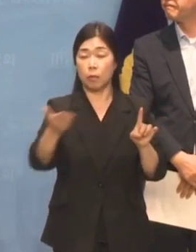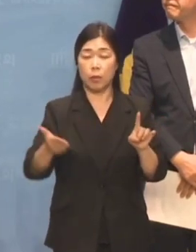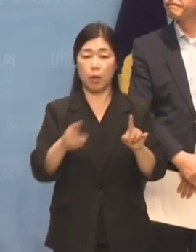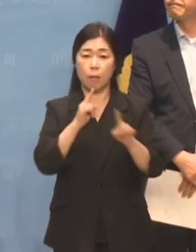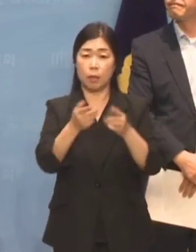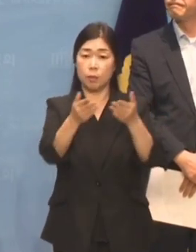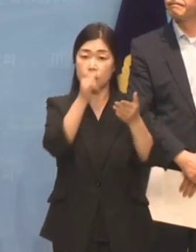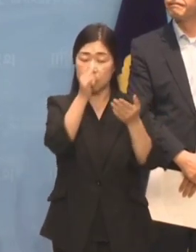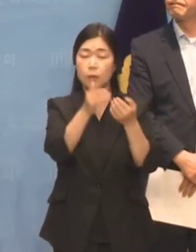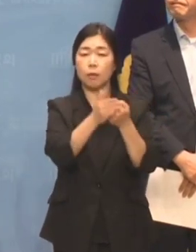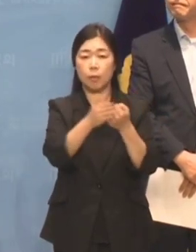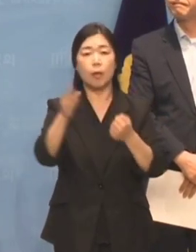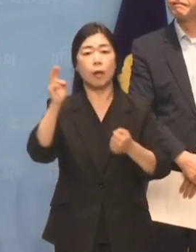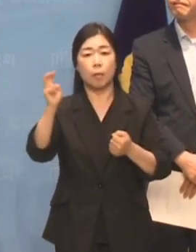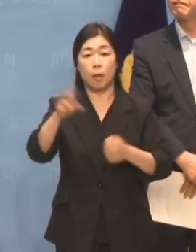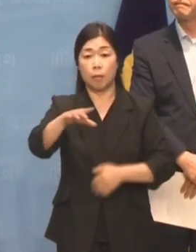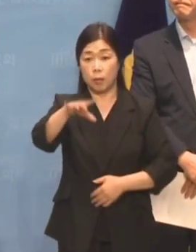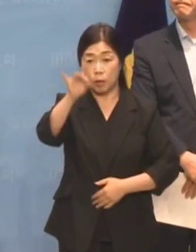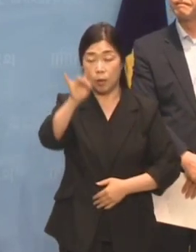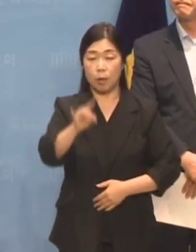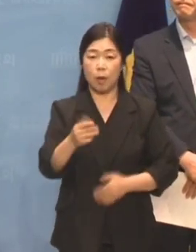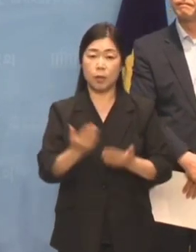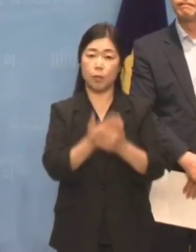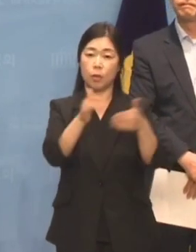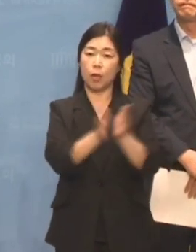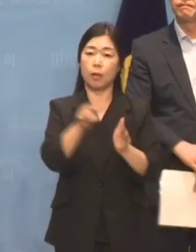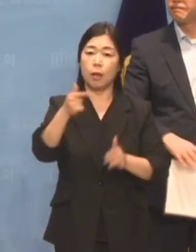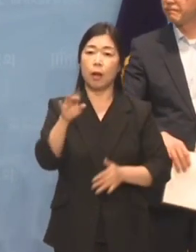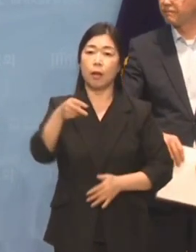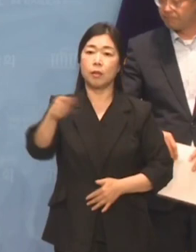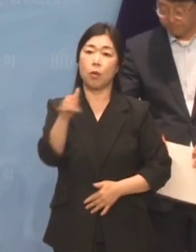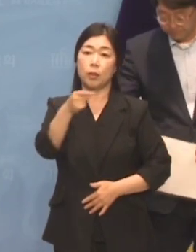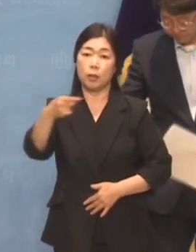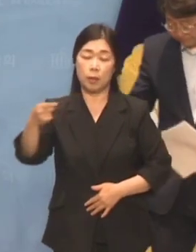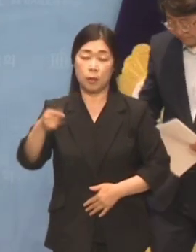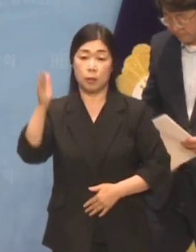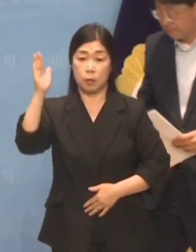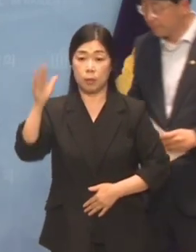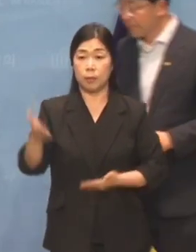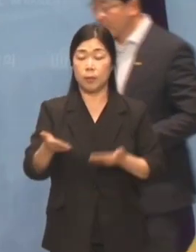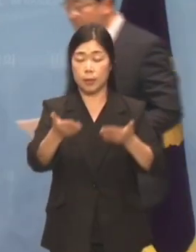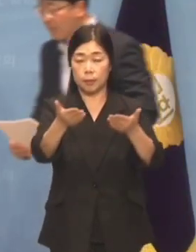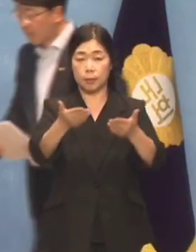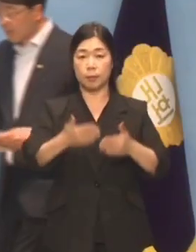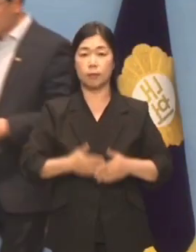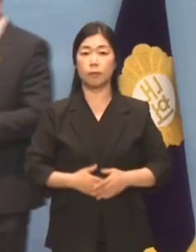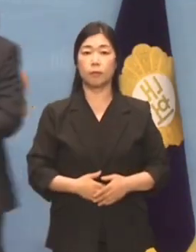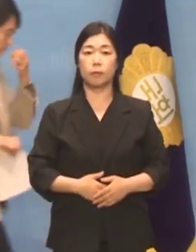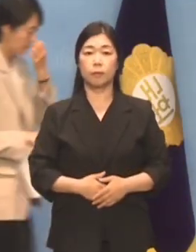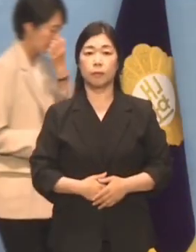여러분들께 드릴 말씀이 좀 있을 것 같습니다. 먼저 진보당의 강성희 의원님 말씀부터 듣겠습니다.